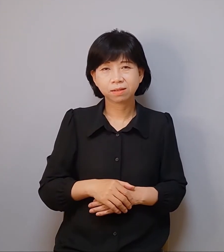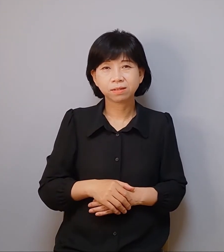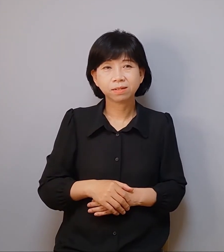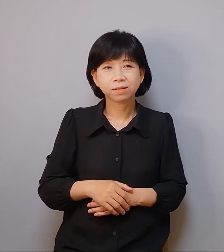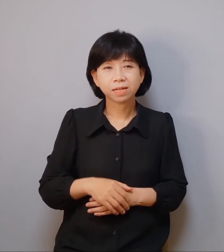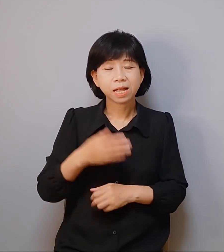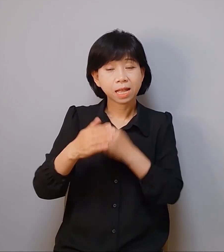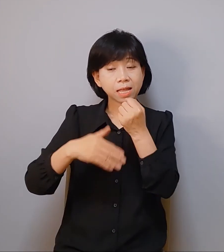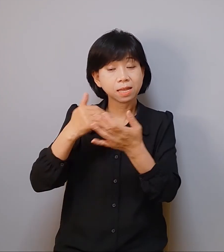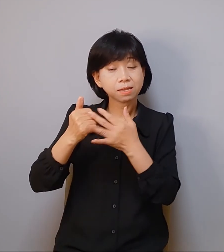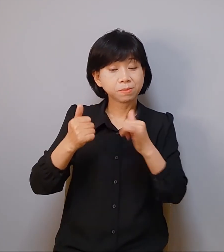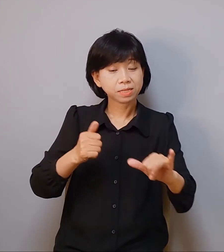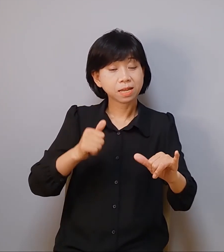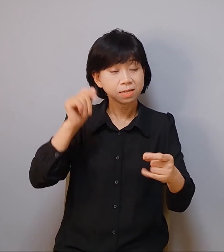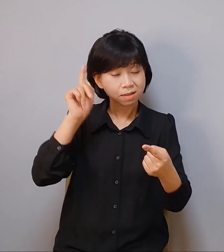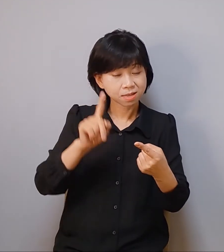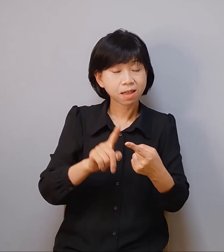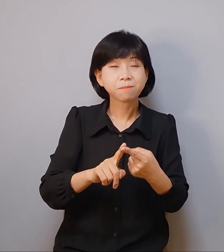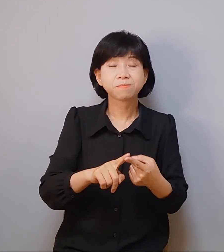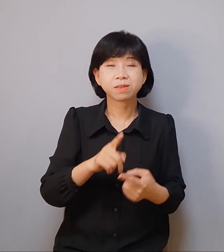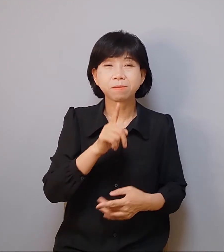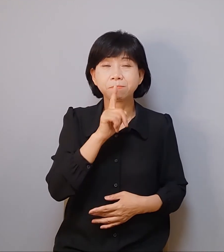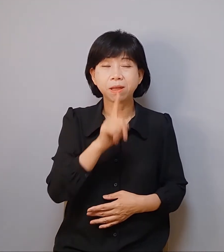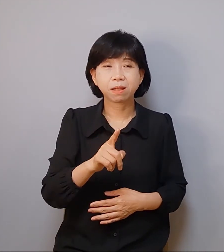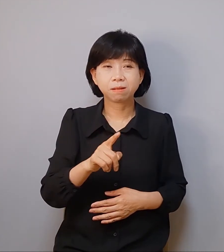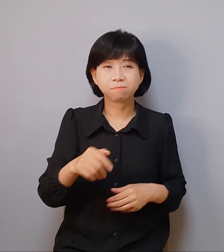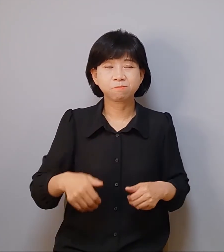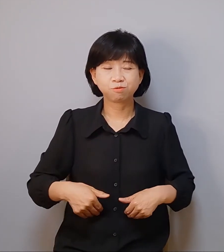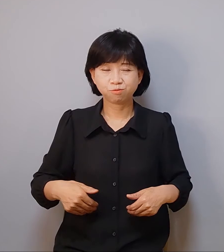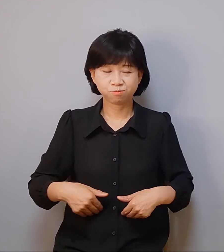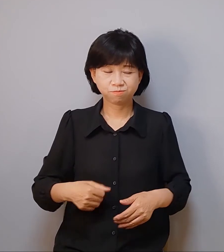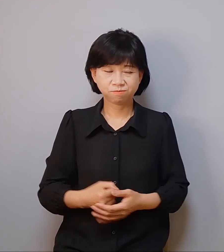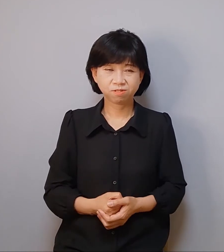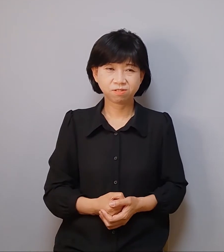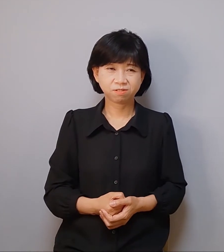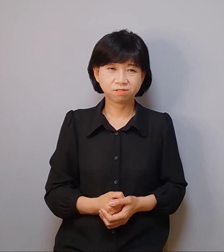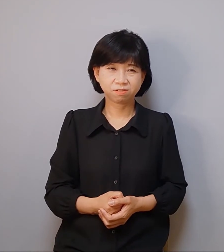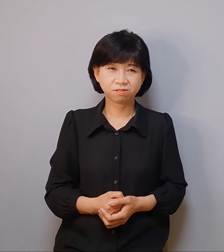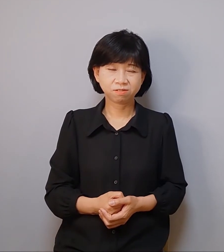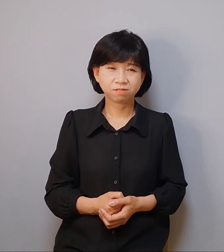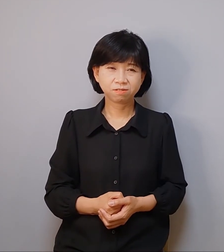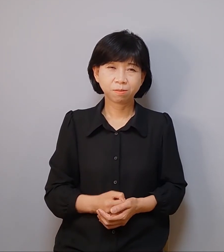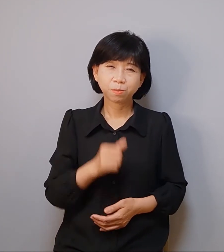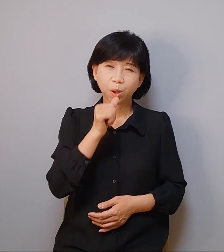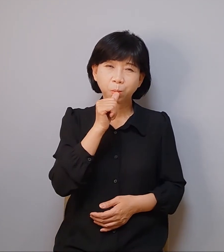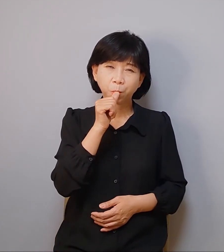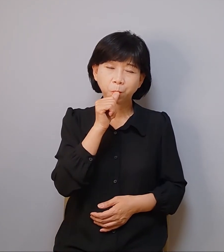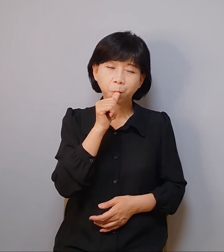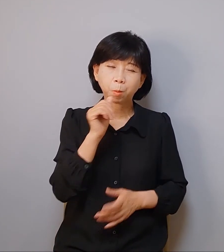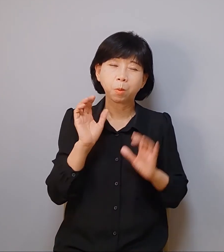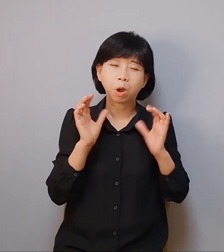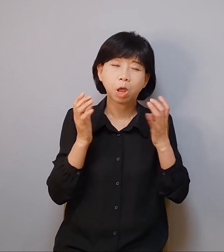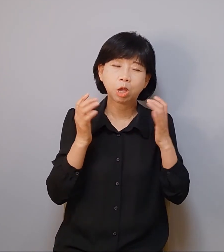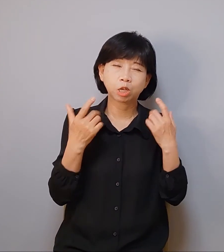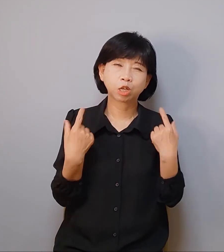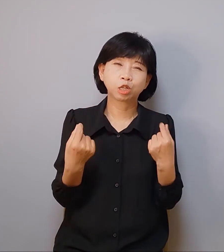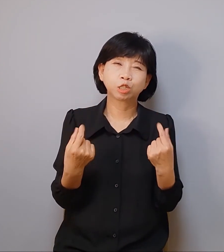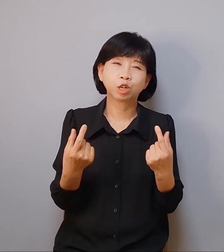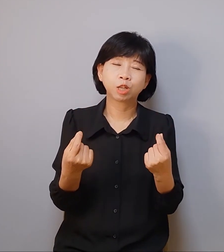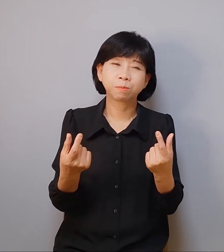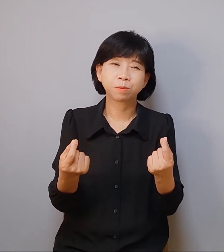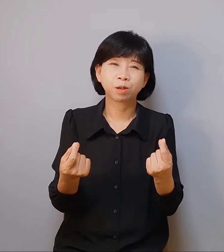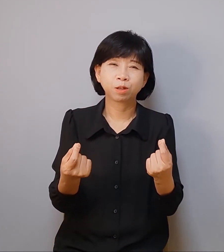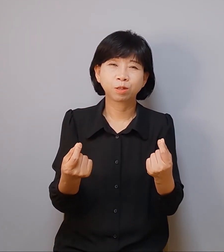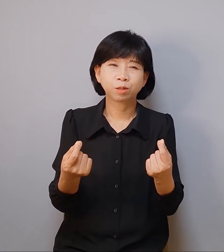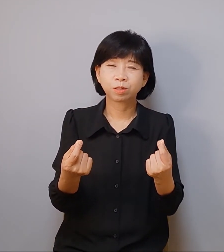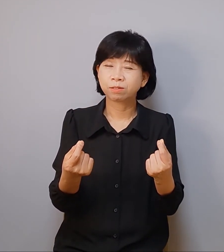때로는 어설픈 신앙생활로 우리가 욕을 먹을 때가 있습니다. 한 해, 두 해, 3년이 지나면서 이 교회에